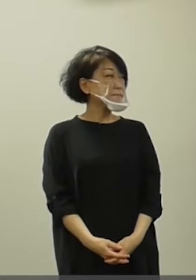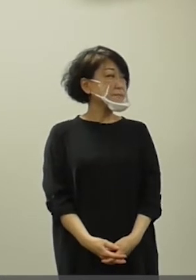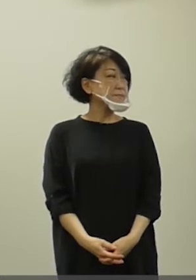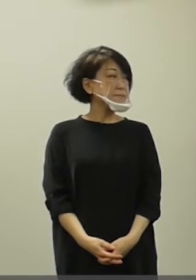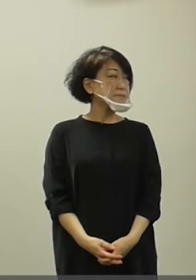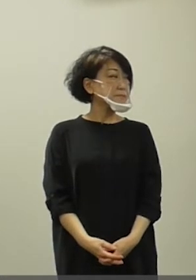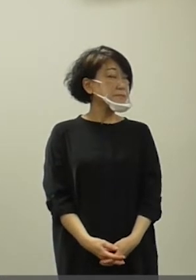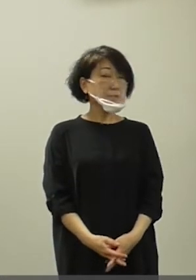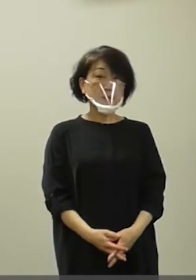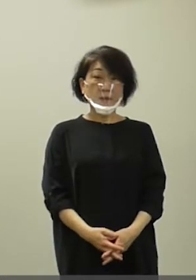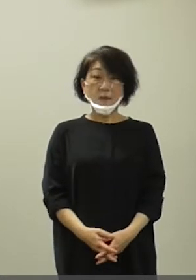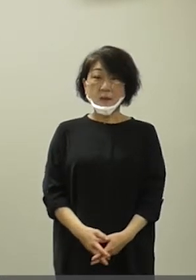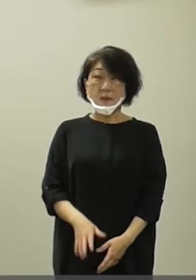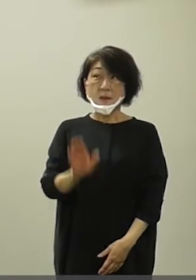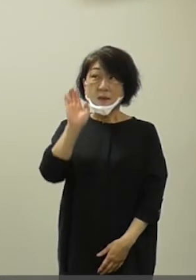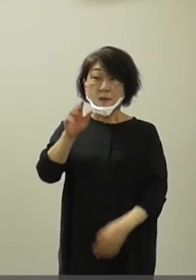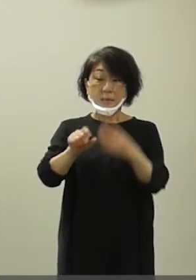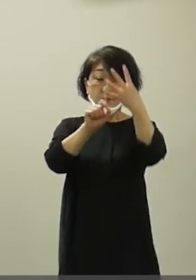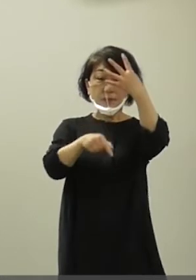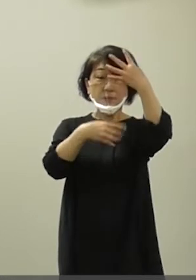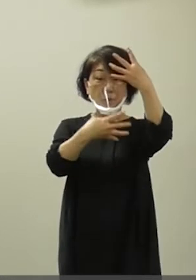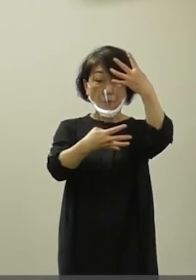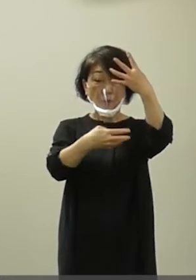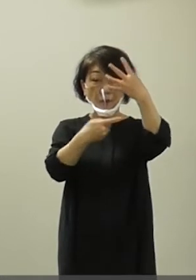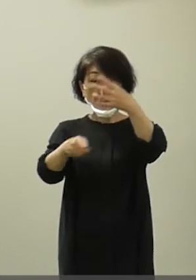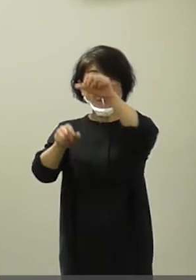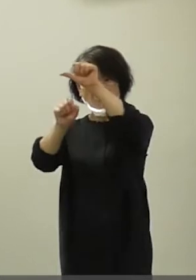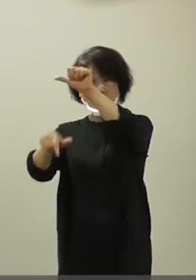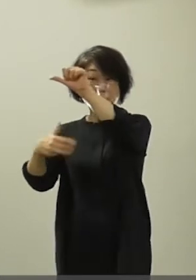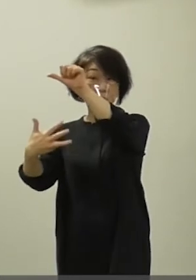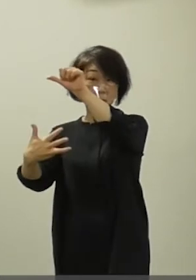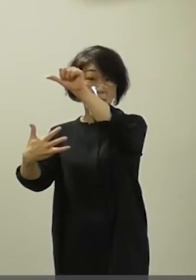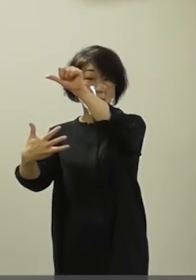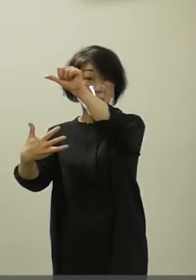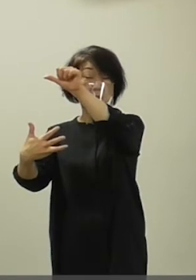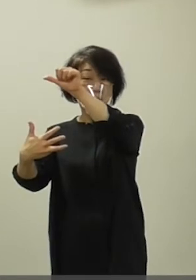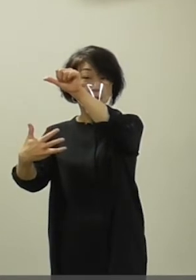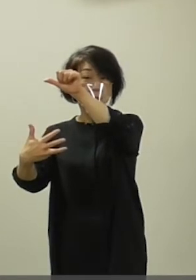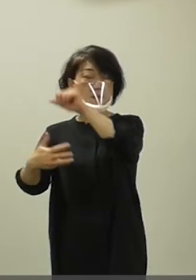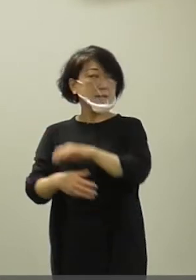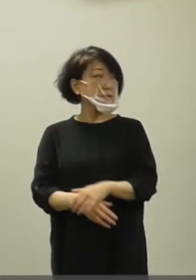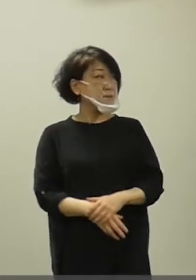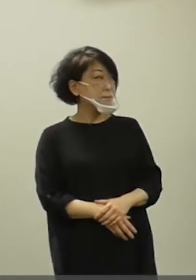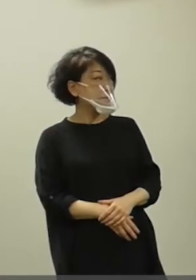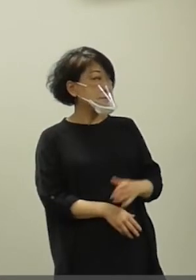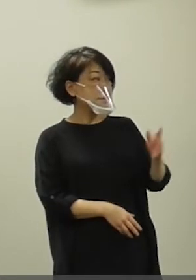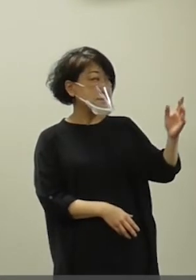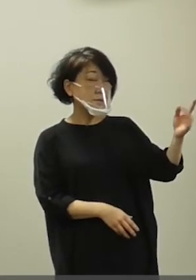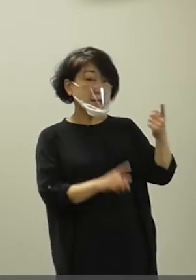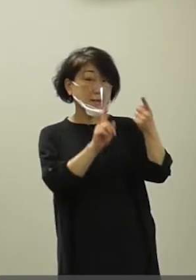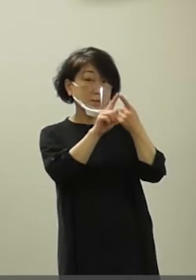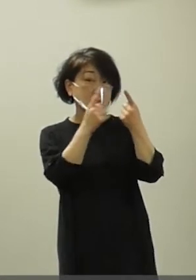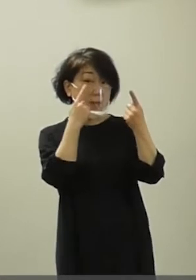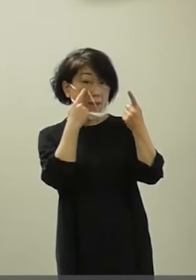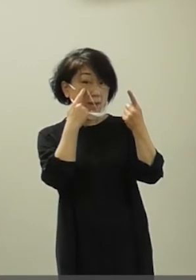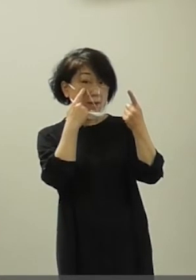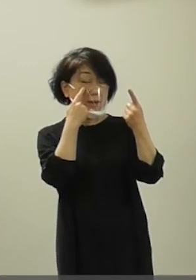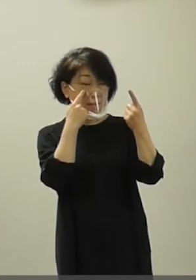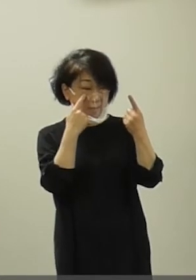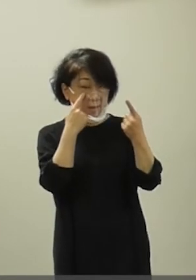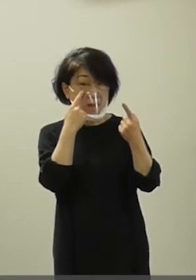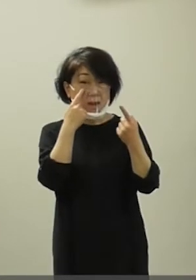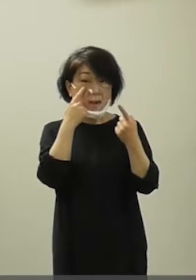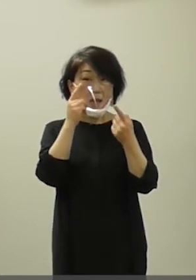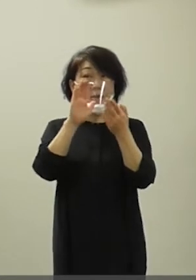今年の4月4日から後は8日までも自治体の一つはホーム店に持つと